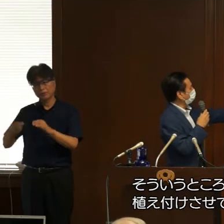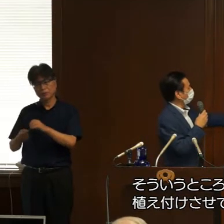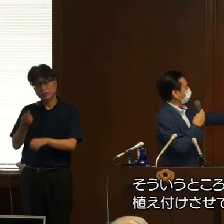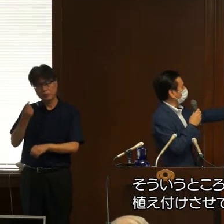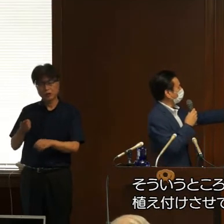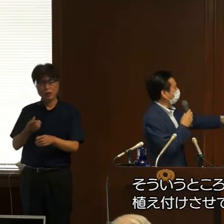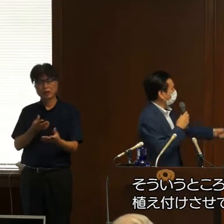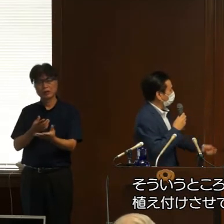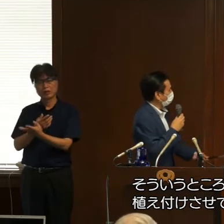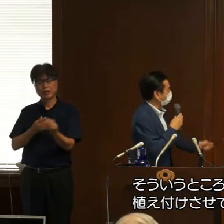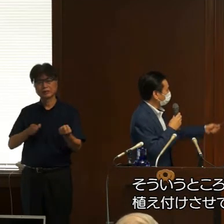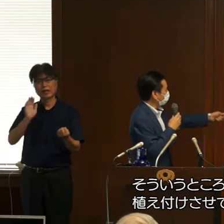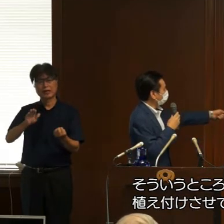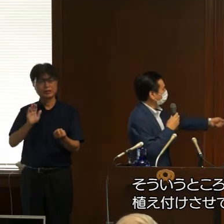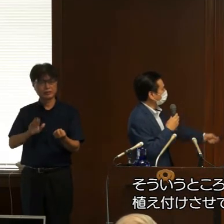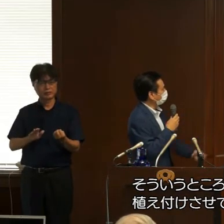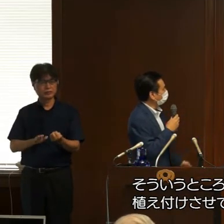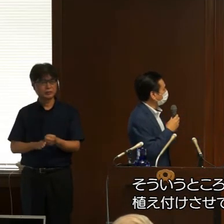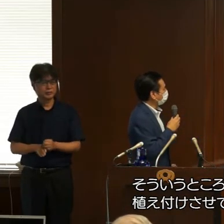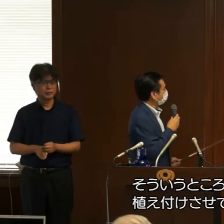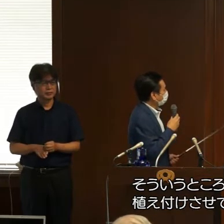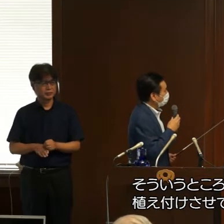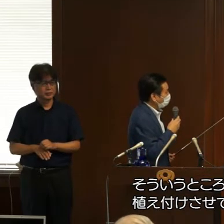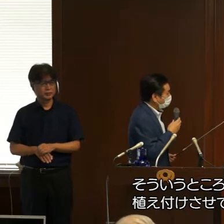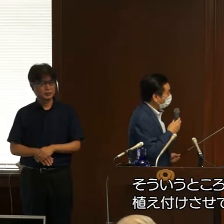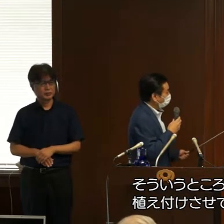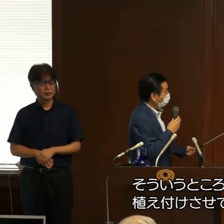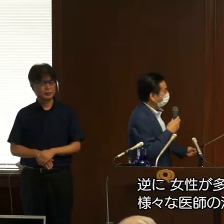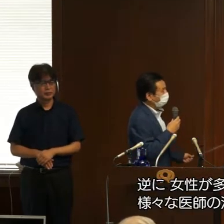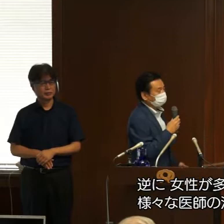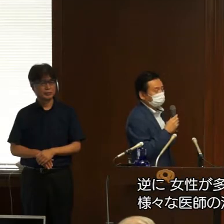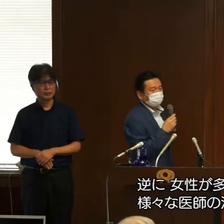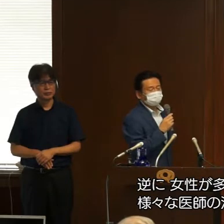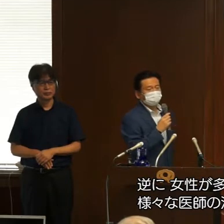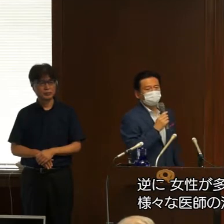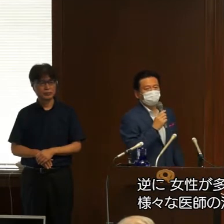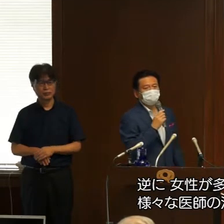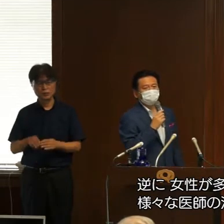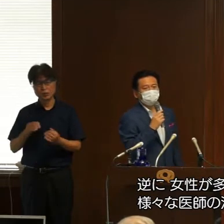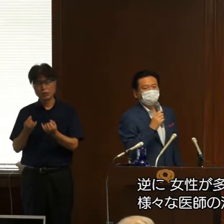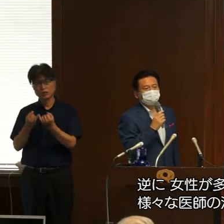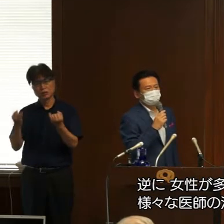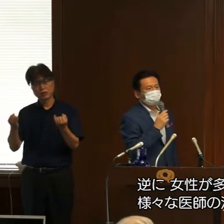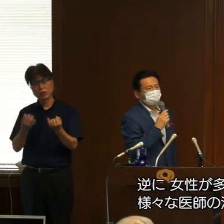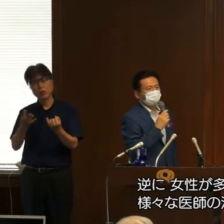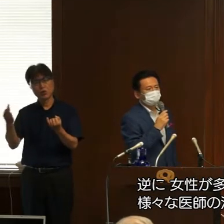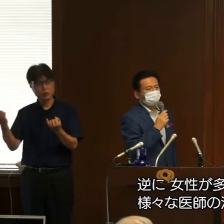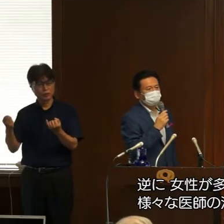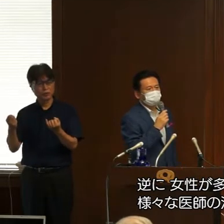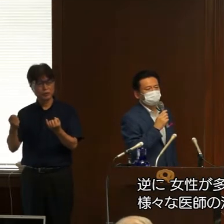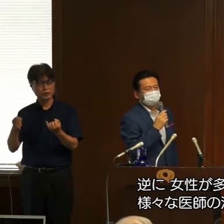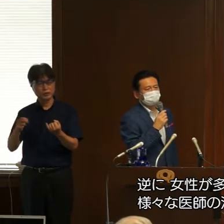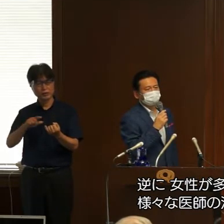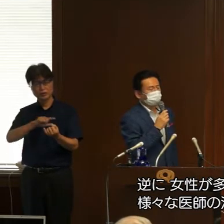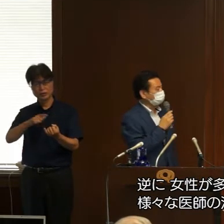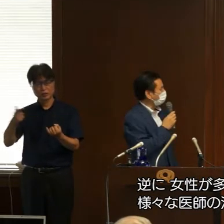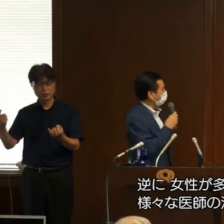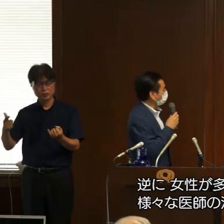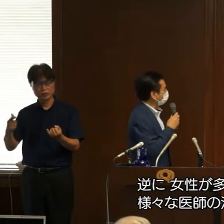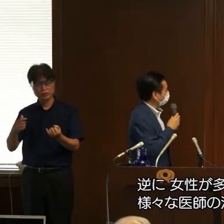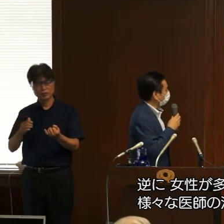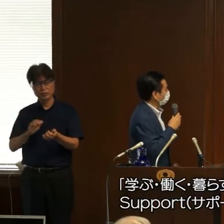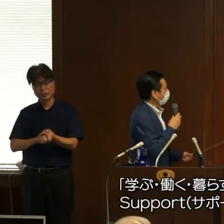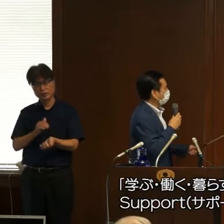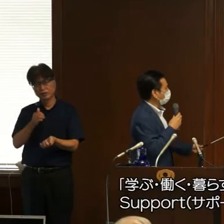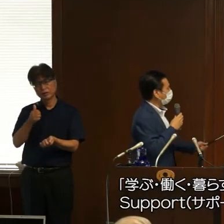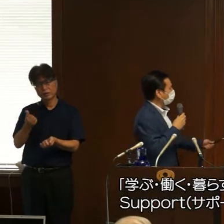っかりと植え付けさせていただくということと、これ特に女性も多いので、さまざまな医師の活動をサポ